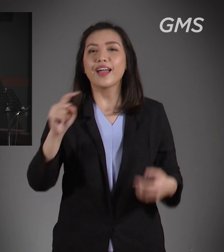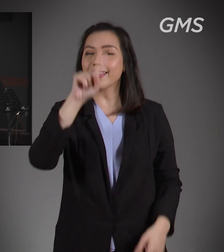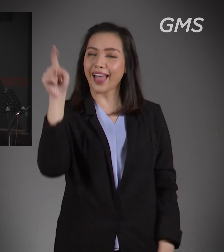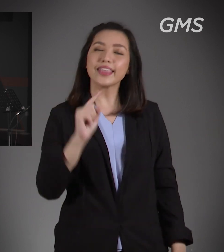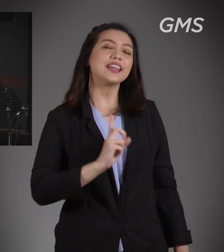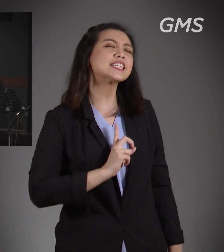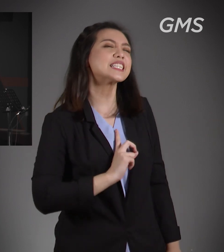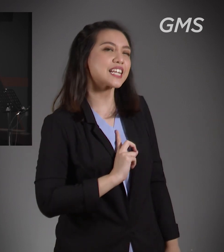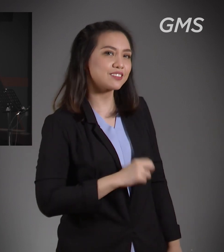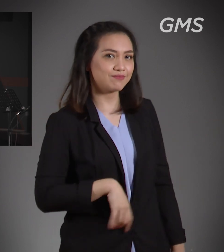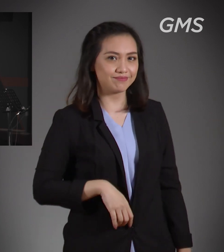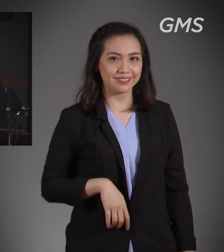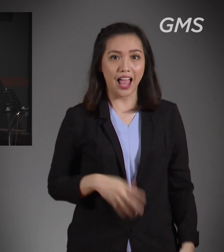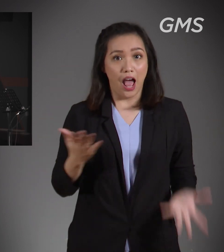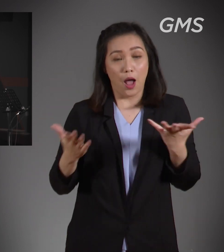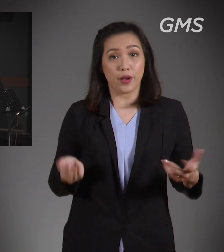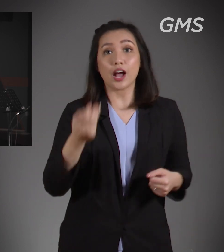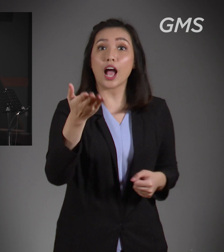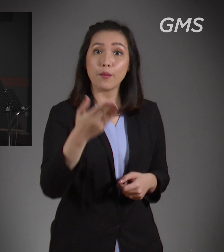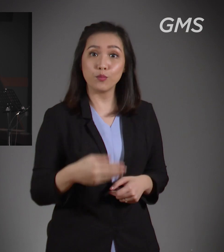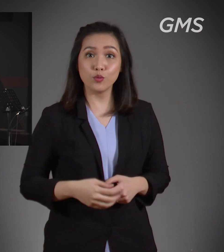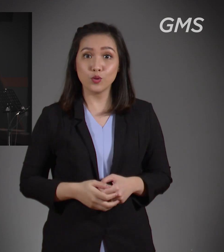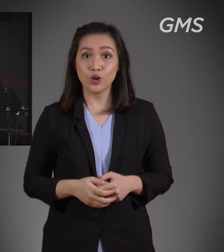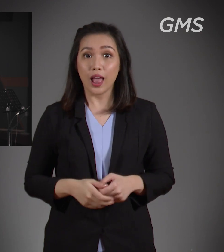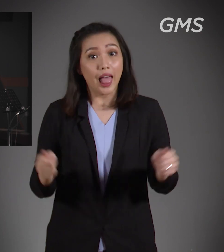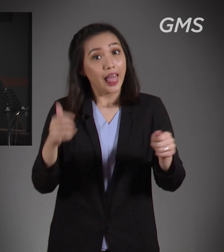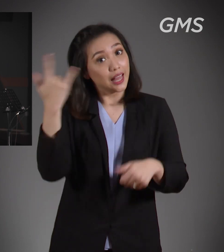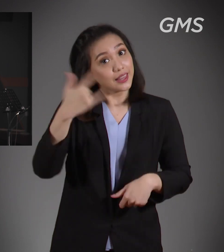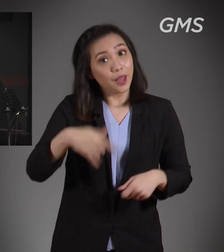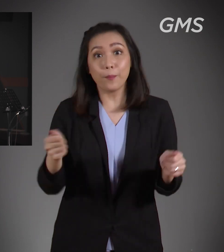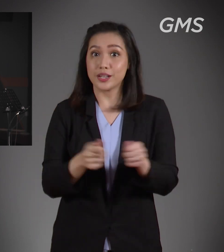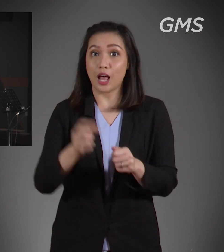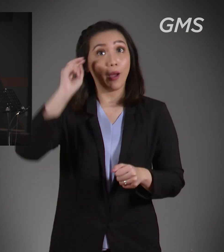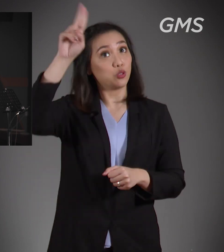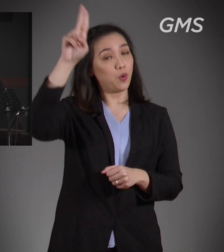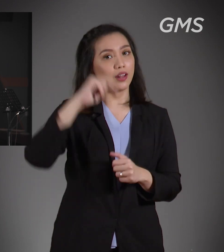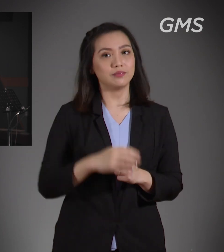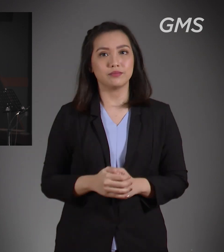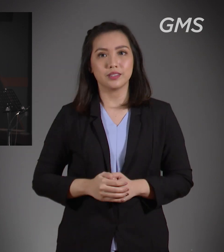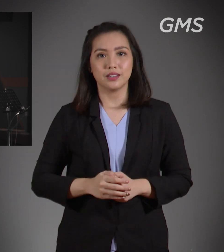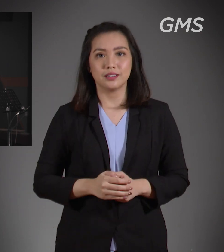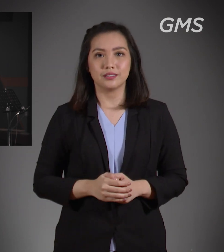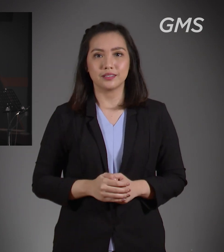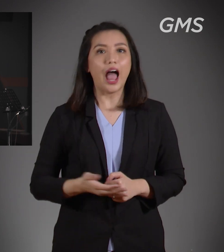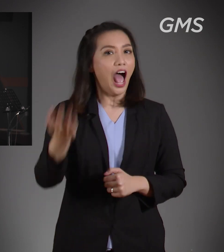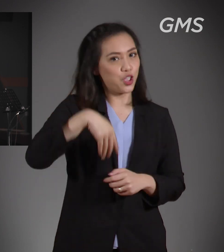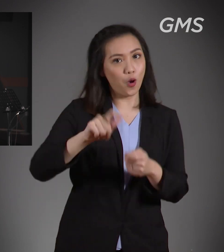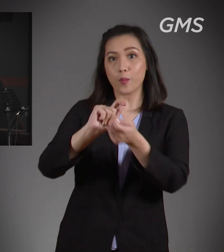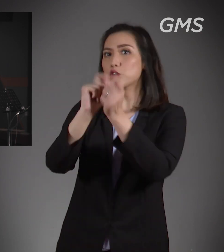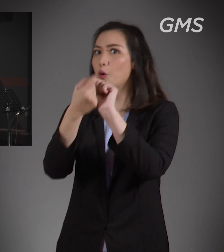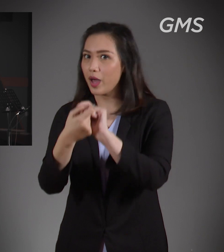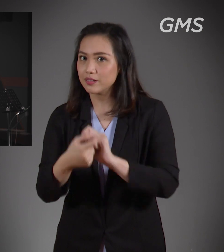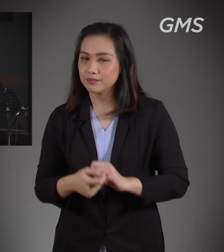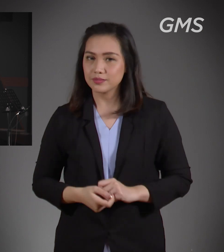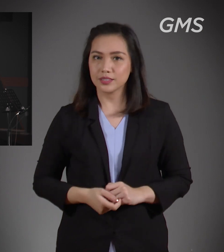masih, ya udah Tuhan masih bersama dengan Anda. Kalau Anda enggak bersama dengan Tuhan, ya bertobatlah. Bukan Tuhan yang perlu